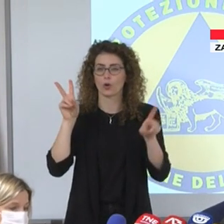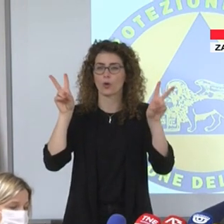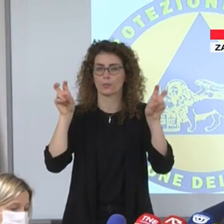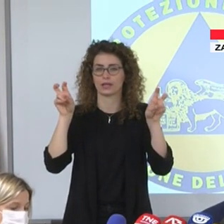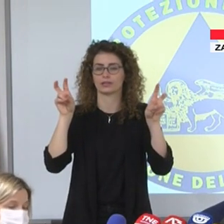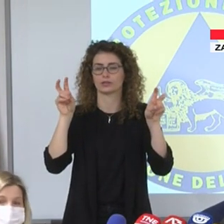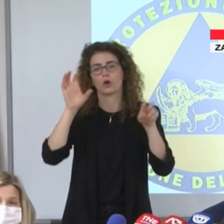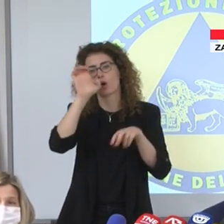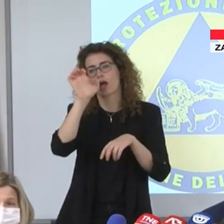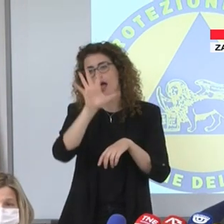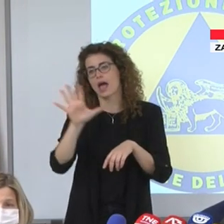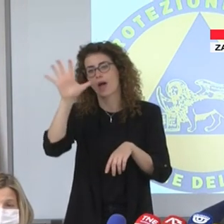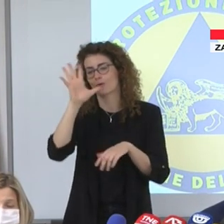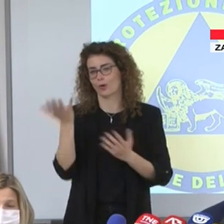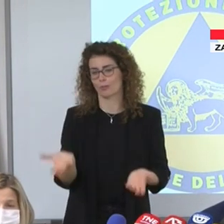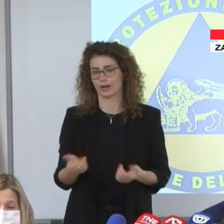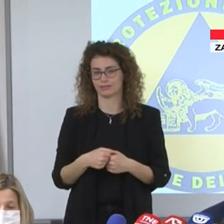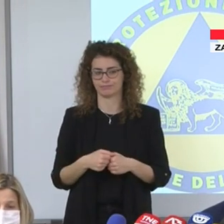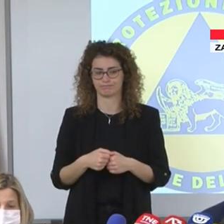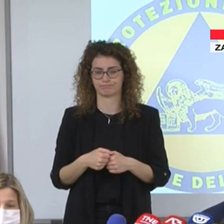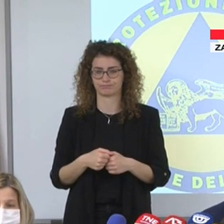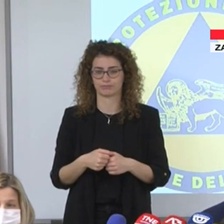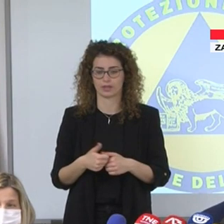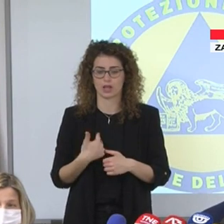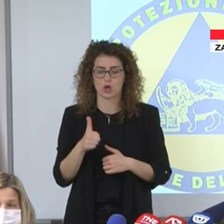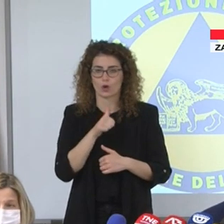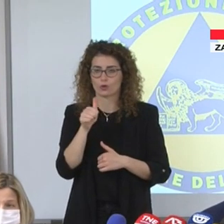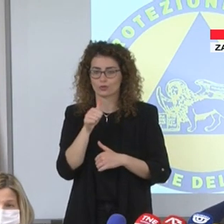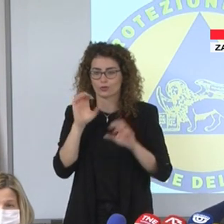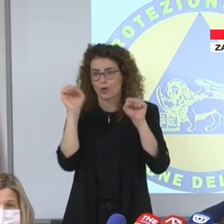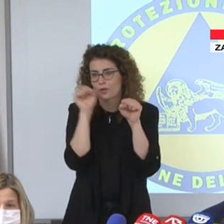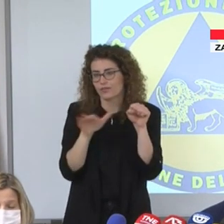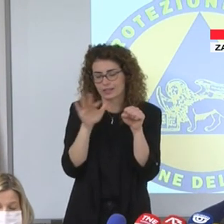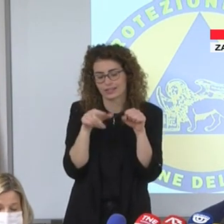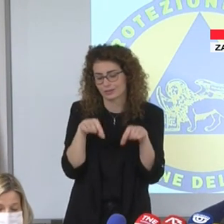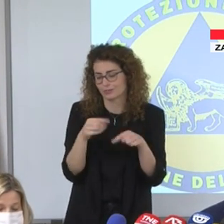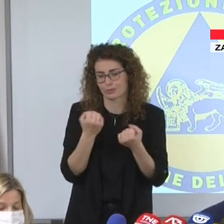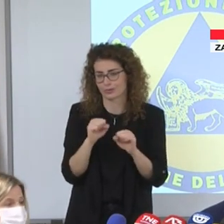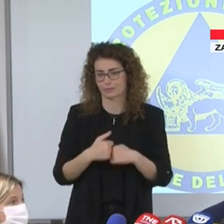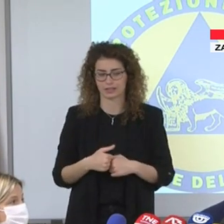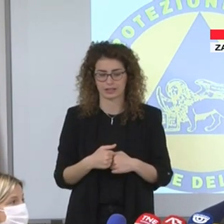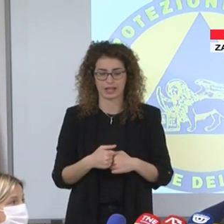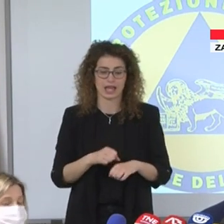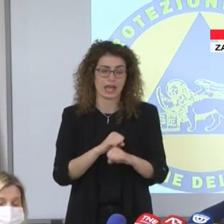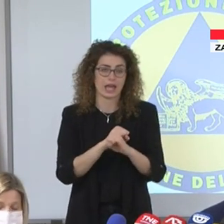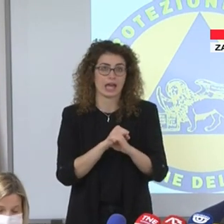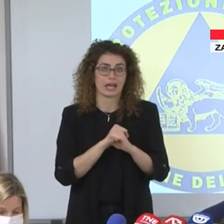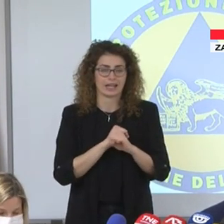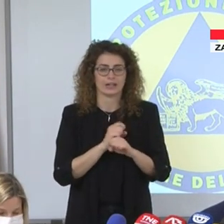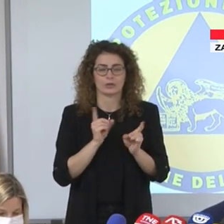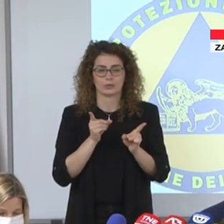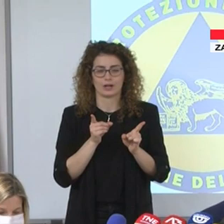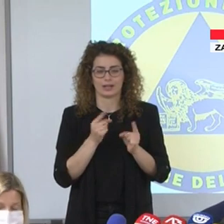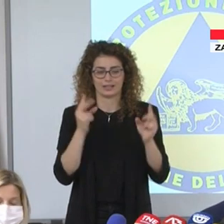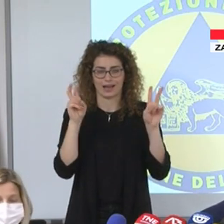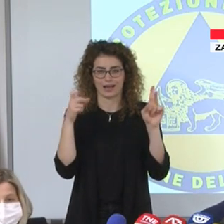che è un tema europeo, cioè noi per le relazioni che abbiamo non può essere una roba locale sta roba, no? Ho l'impressione che ci sia ancora molta